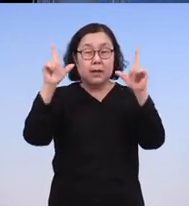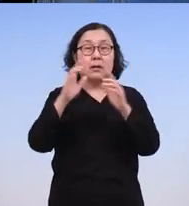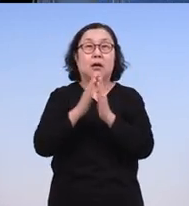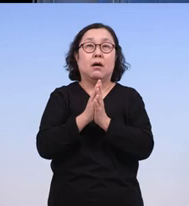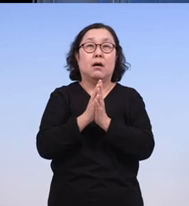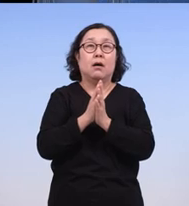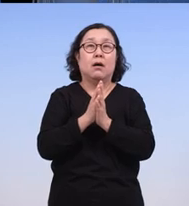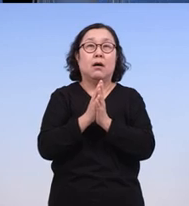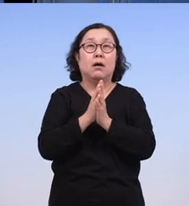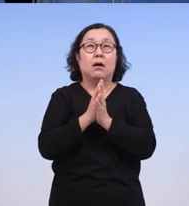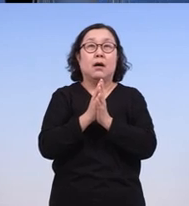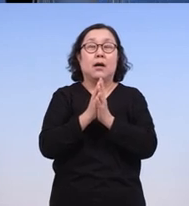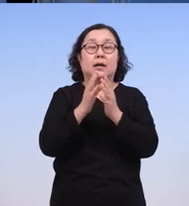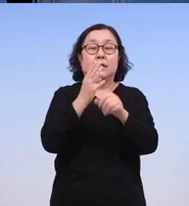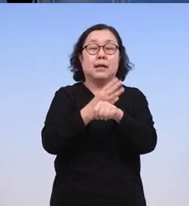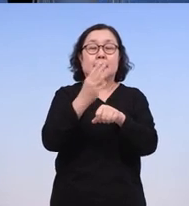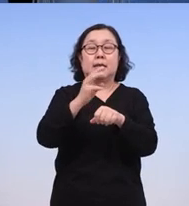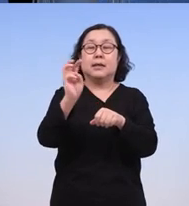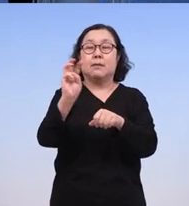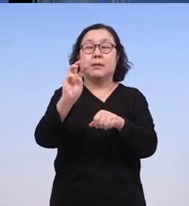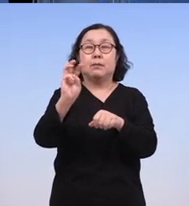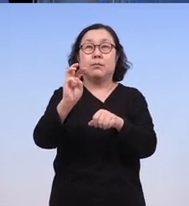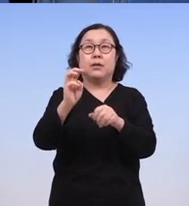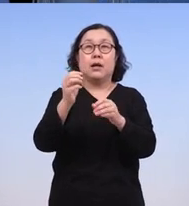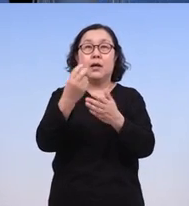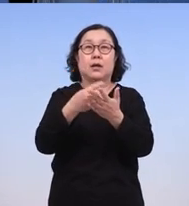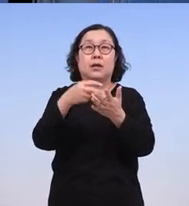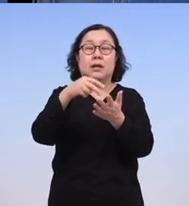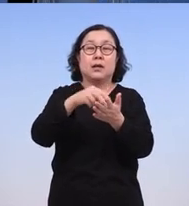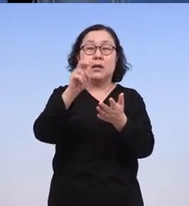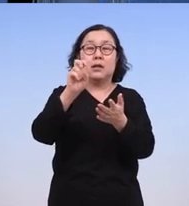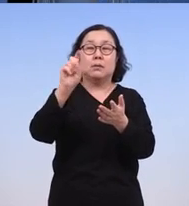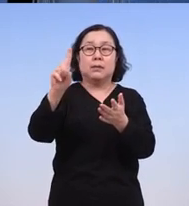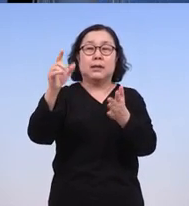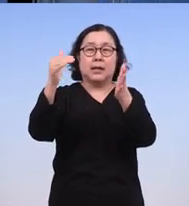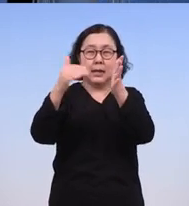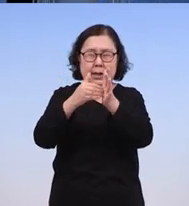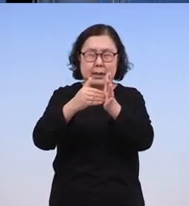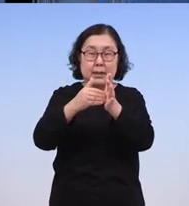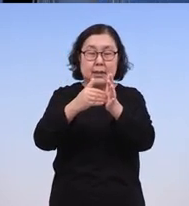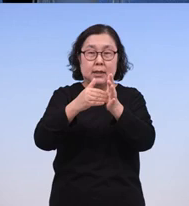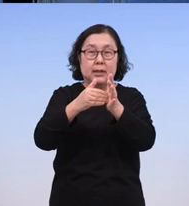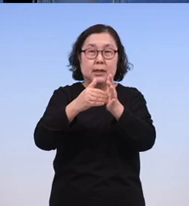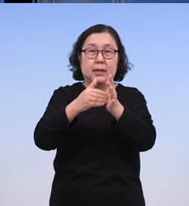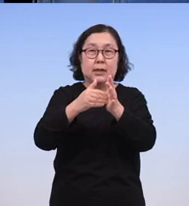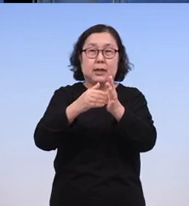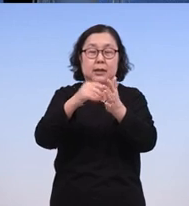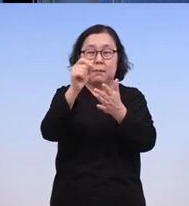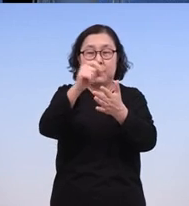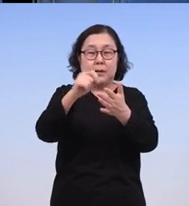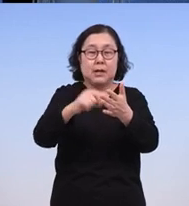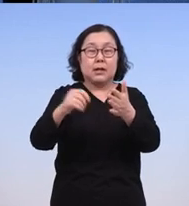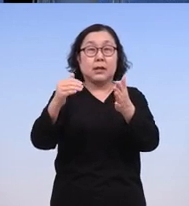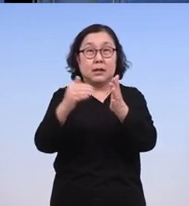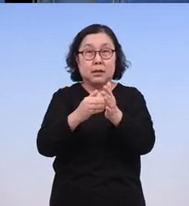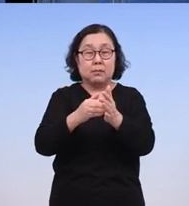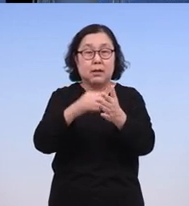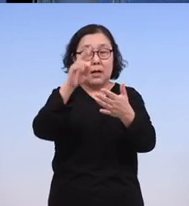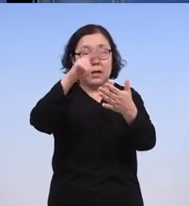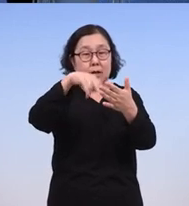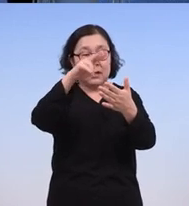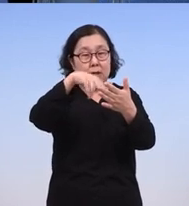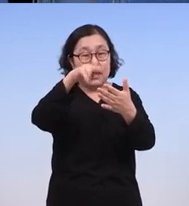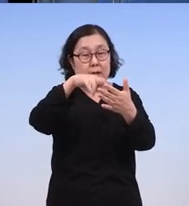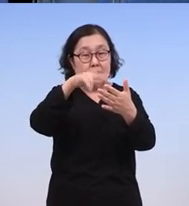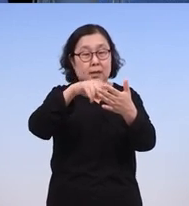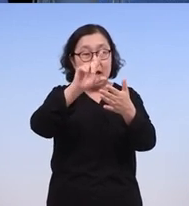뒤척이다가 안 되겠다 해서 3시 30분에 일어나서 요한복음 21장까지 필사를 끝냈습니다. 그냥 읽을